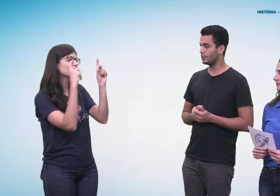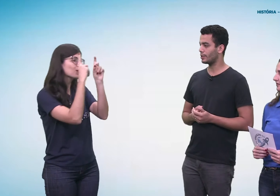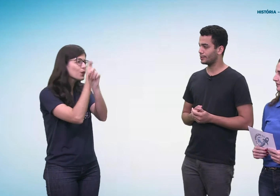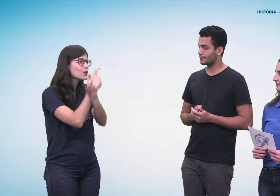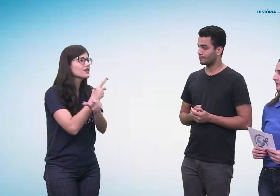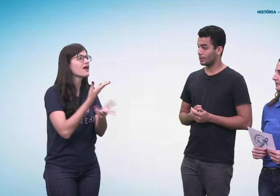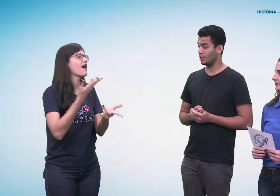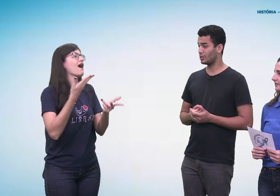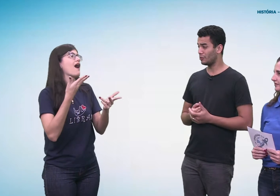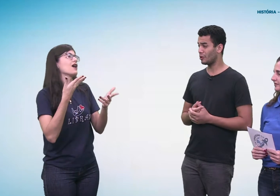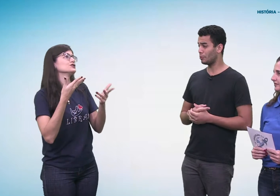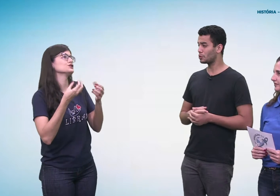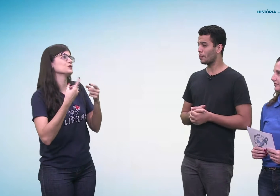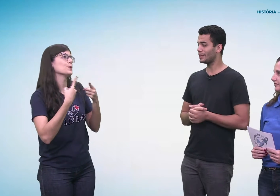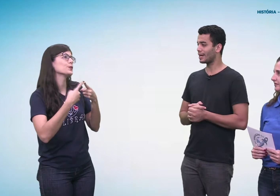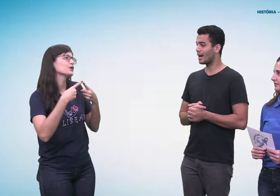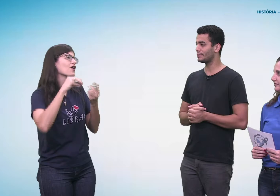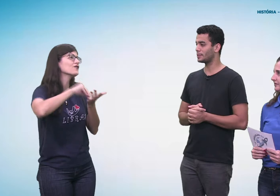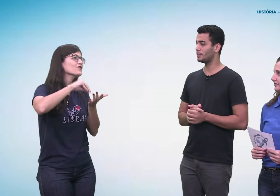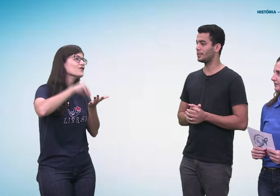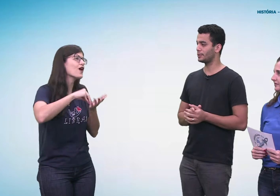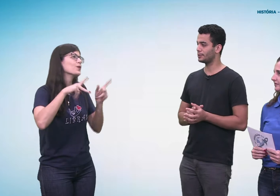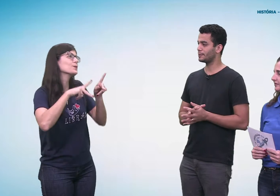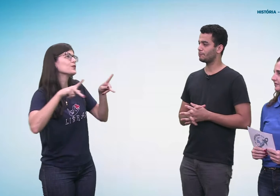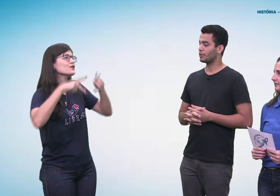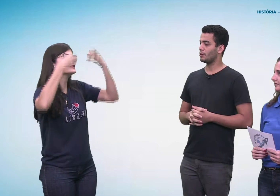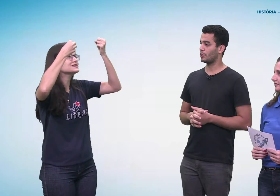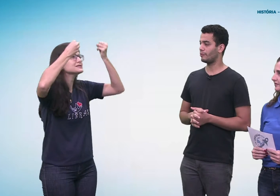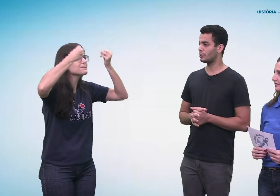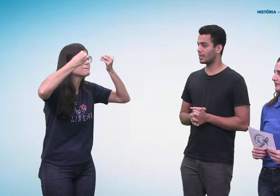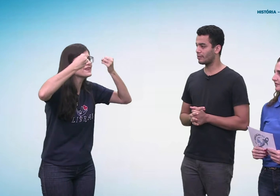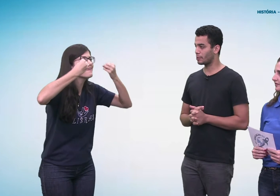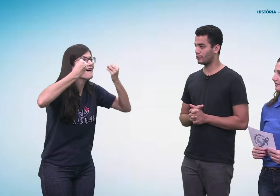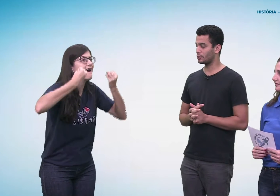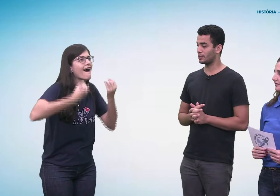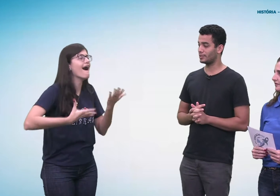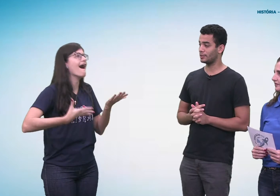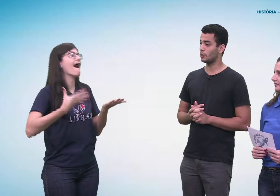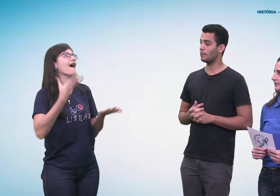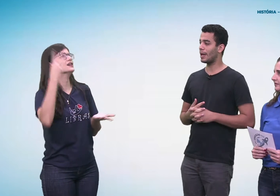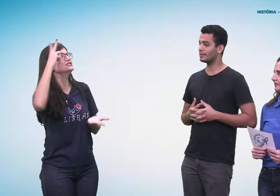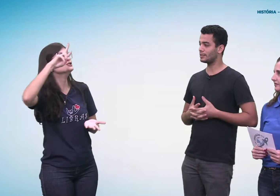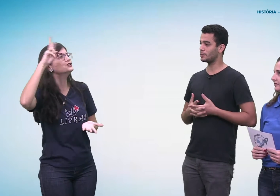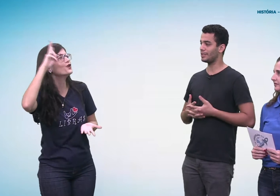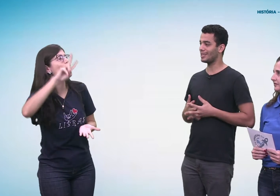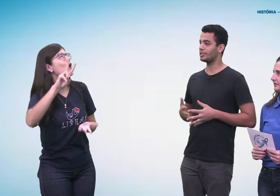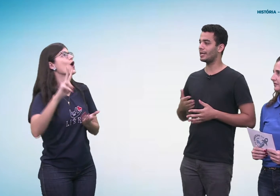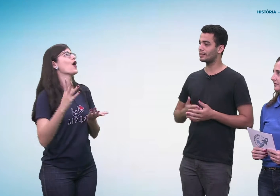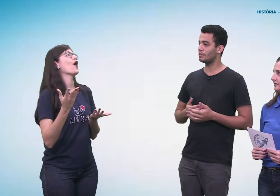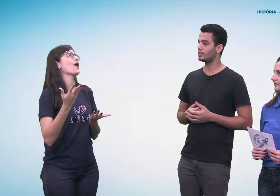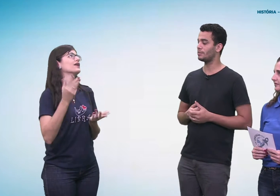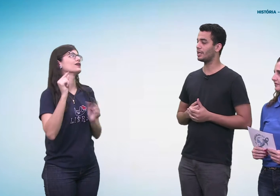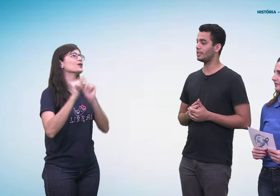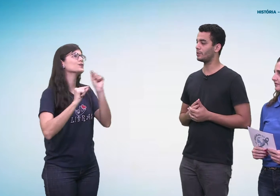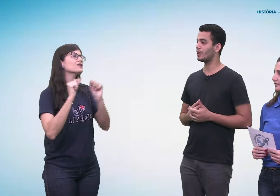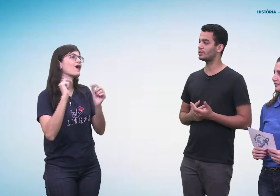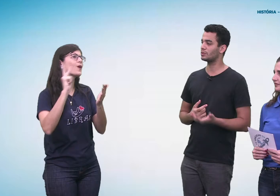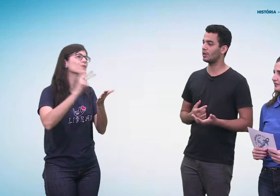língua. Então foi muito complicado esse período, porque faltava professores que soubessem explicar diretamente na minha língua a